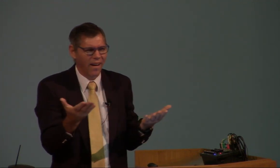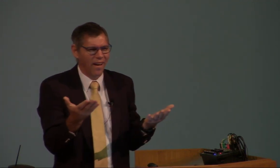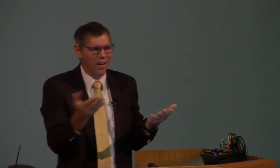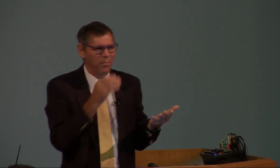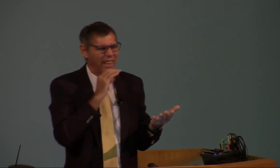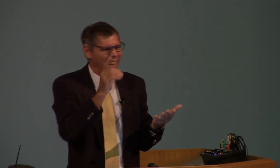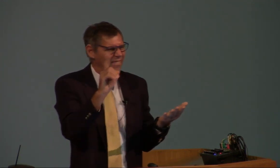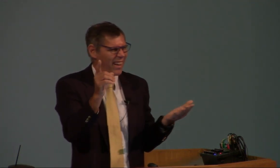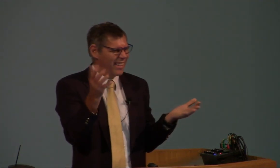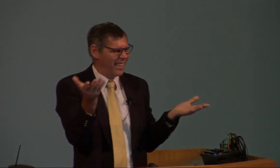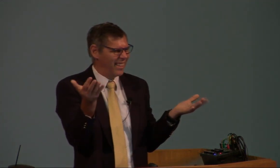Beteken wat?